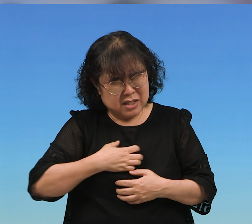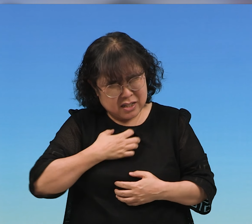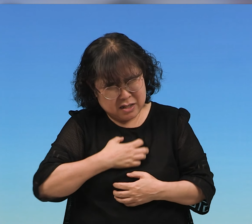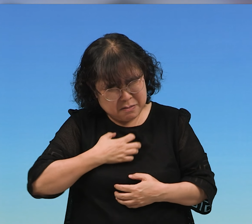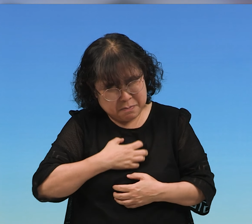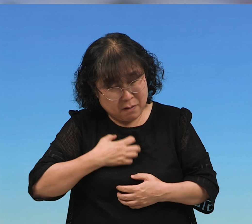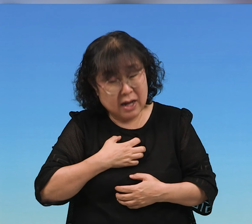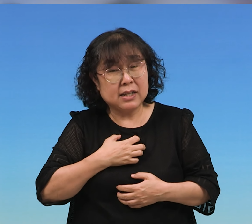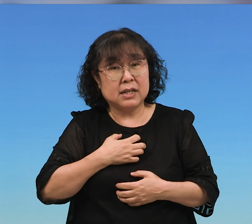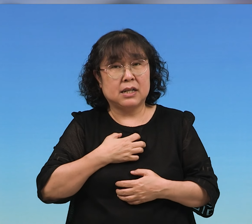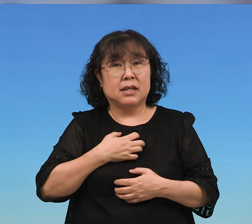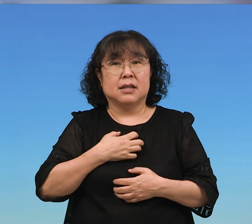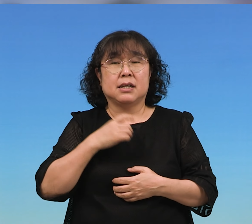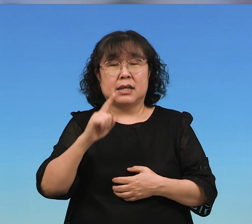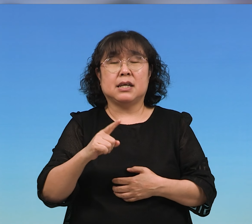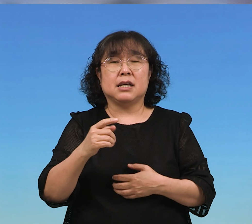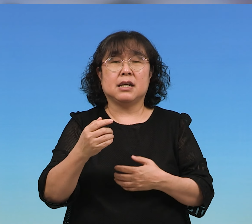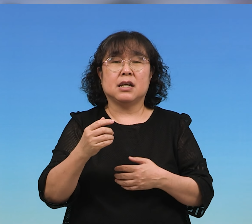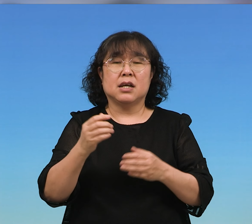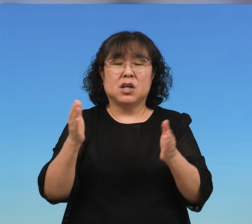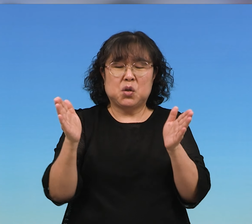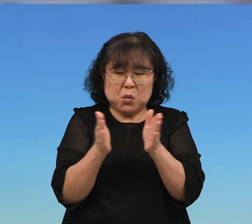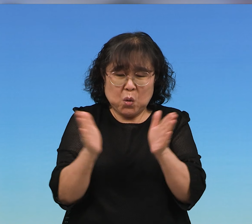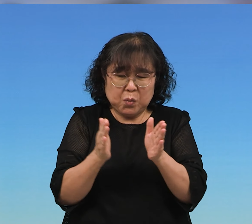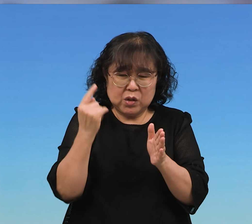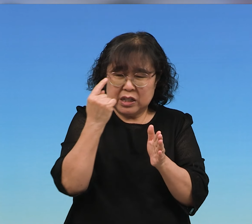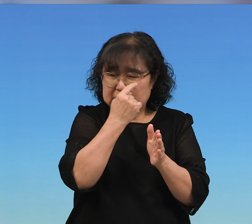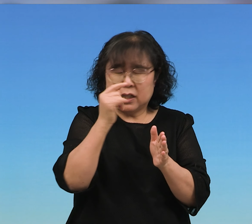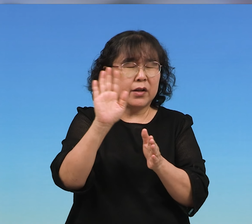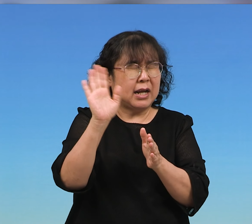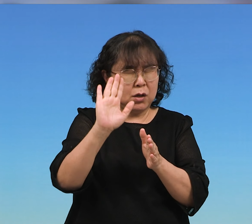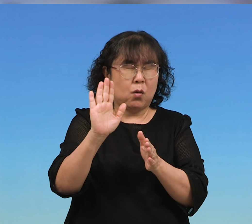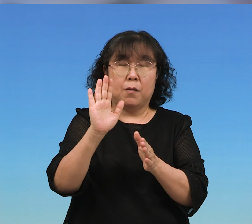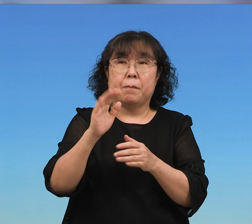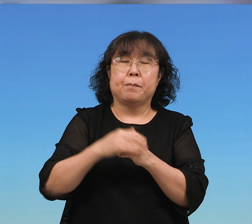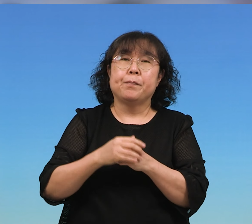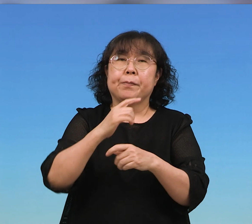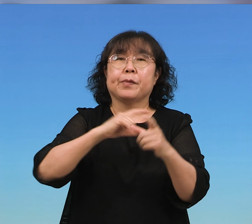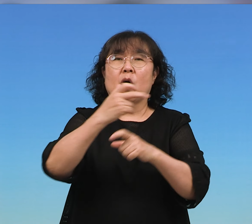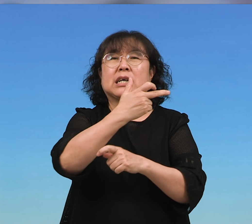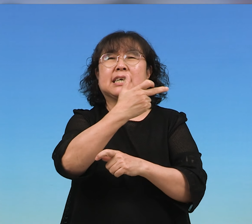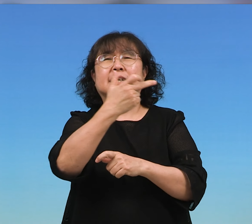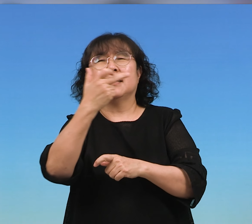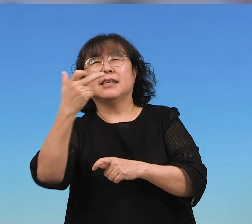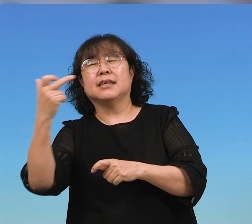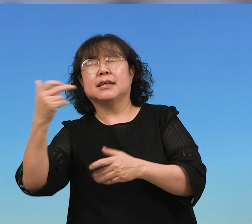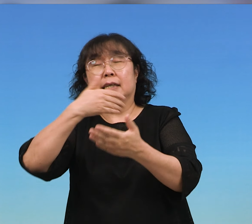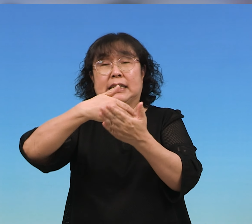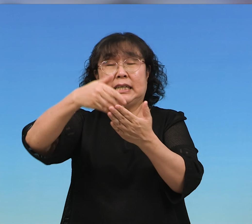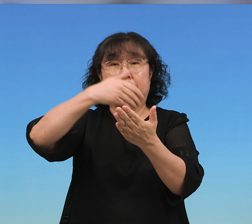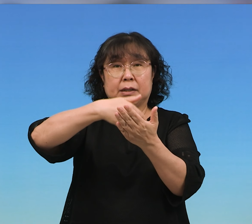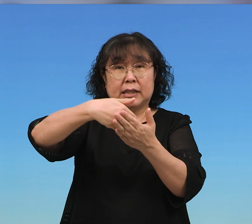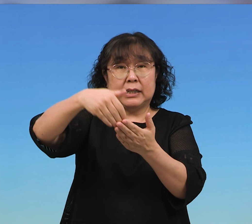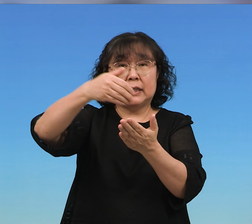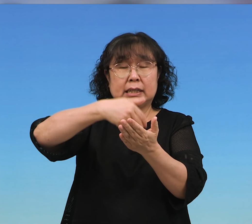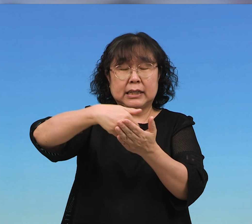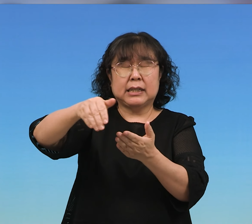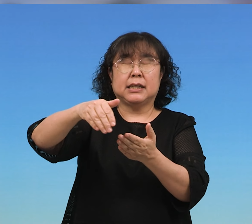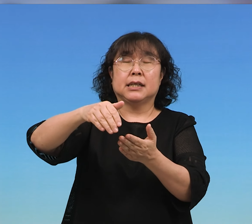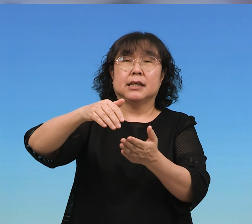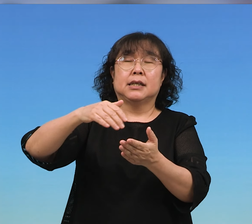온 세계를 얻은 것 같은 이 일희일비 이 좁은 시선이 아니라 더 큰 그림을 그리시는